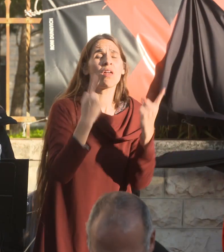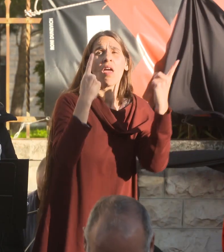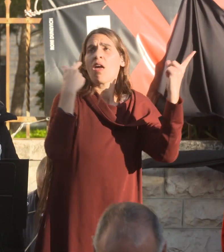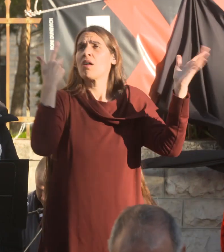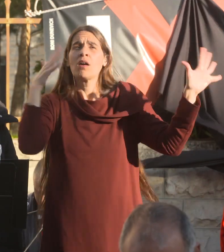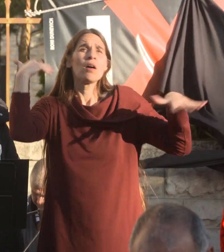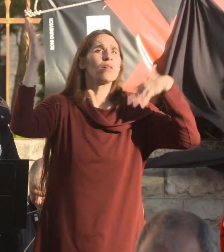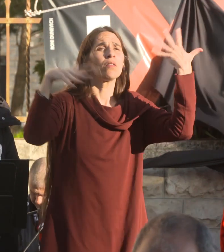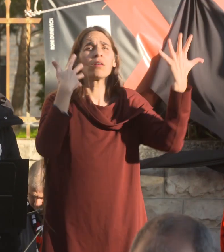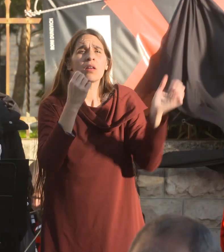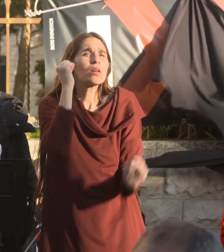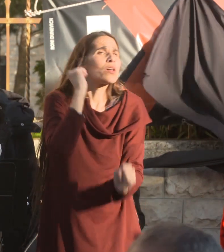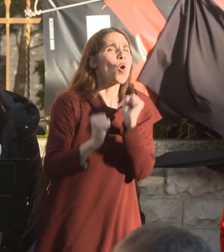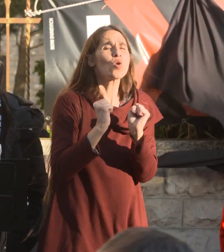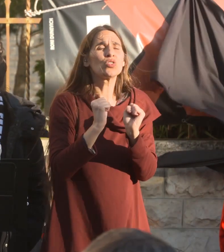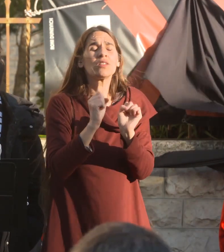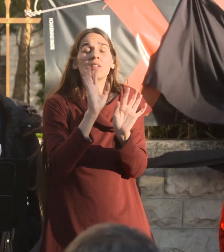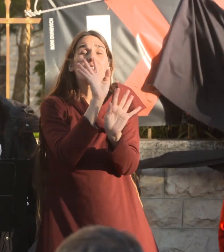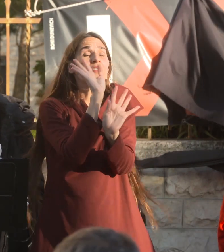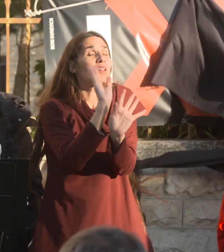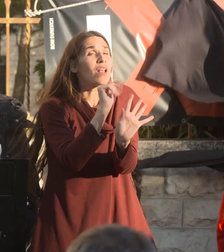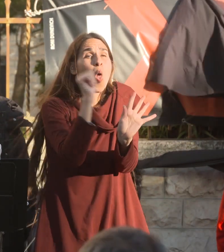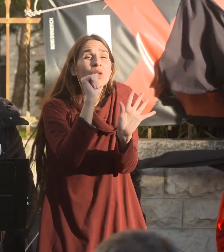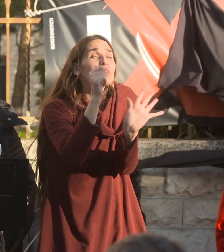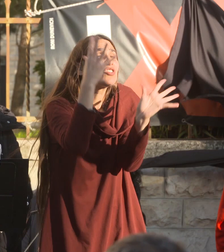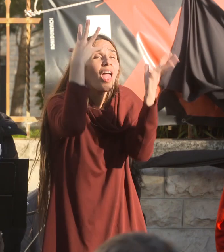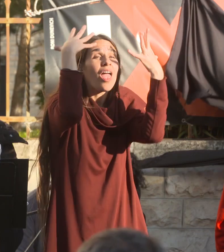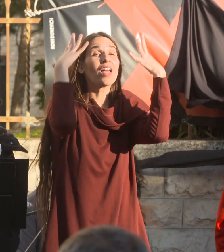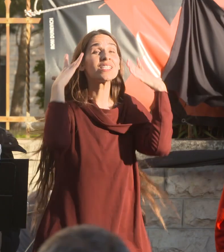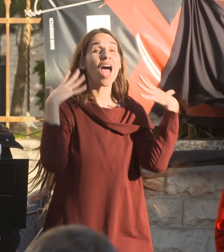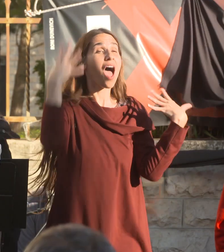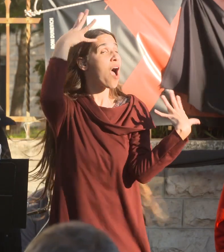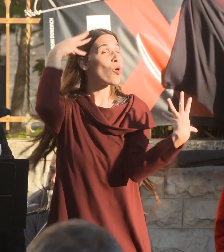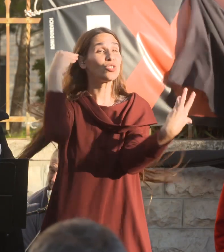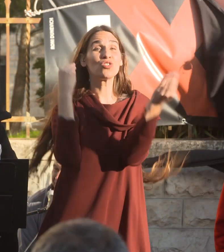ומסערה, שלא תיפול שום שערה מסערה,